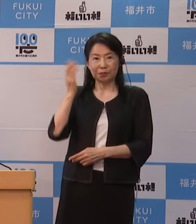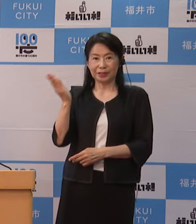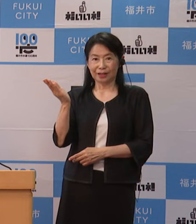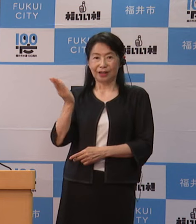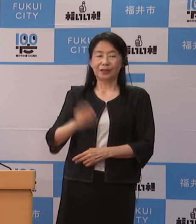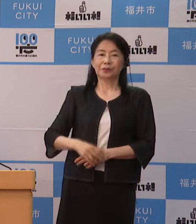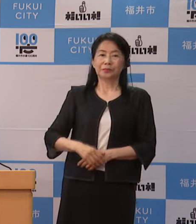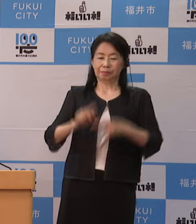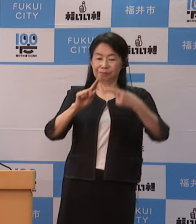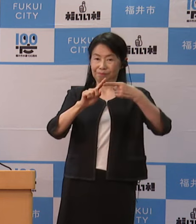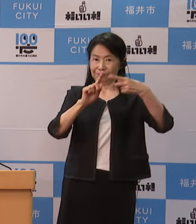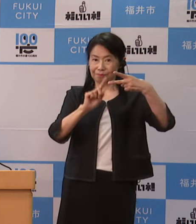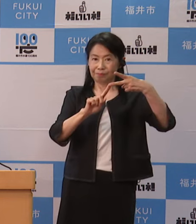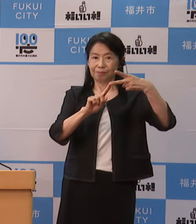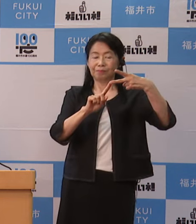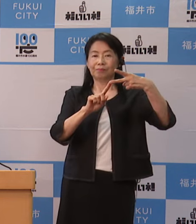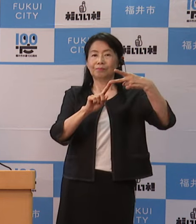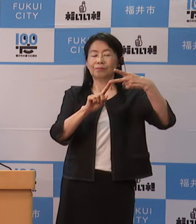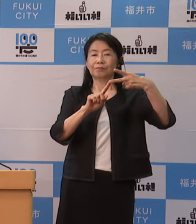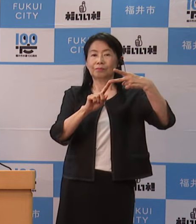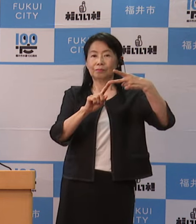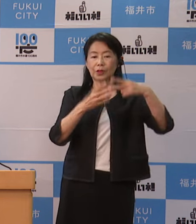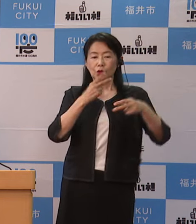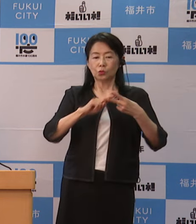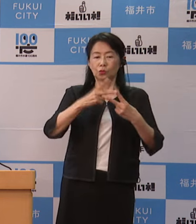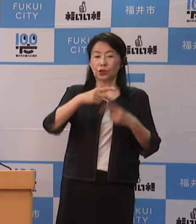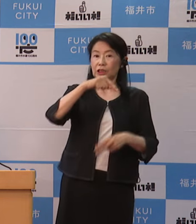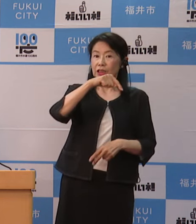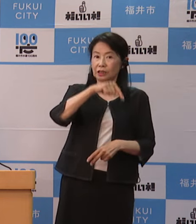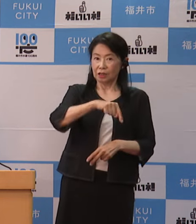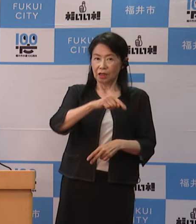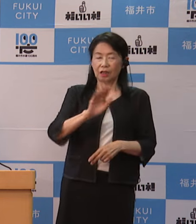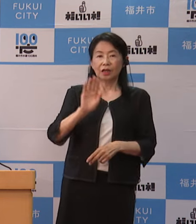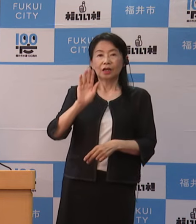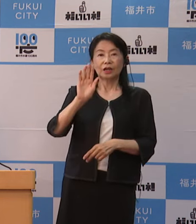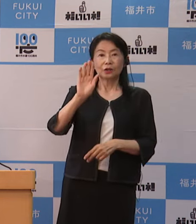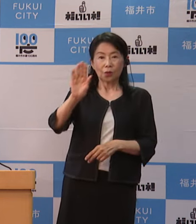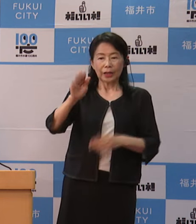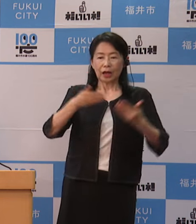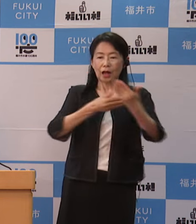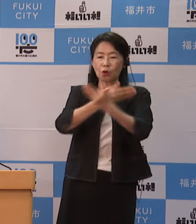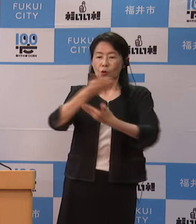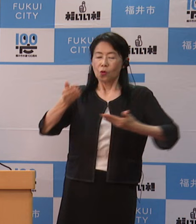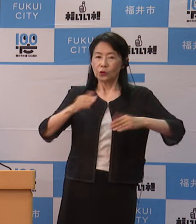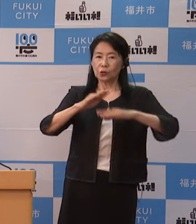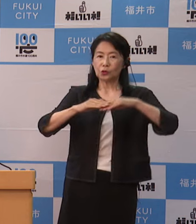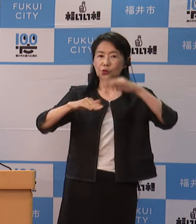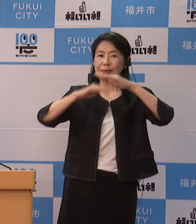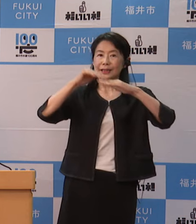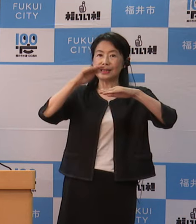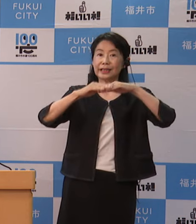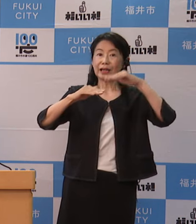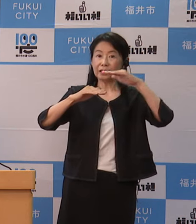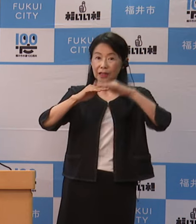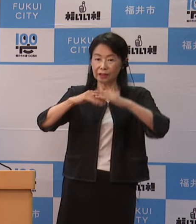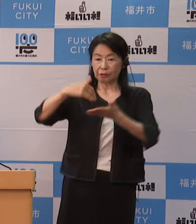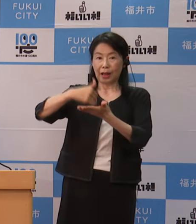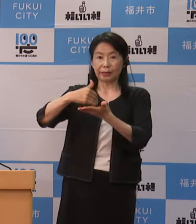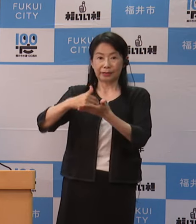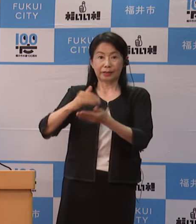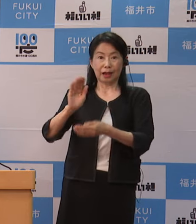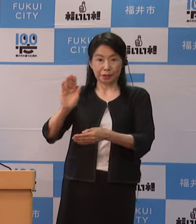じであるかということと、あと福井氏さんが今後、その交流を積み重ねてということだったんです